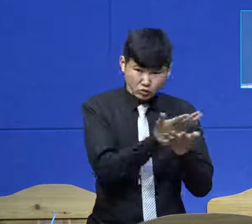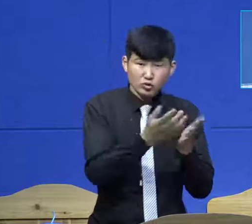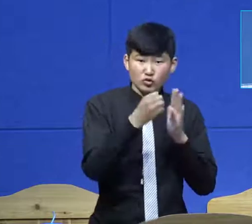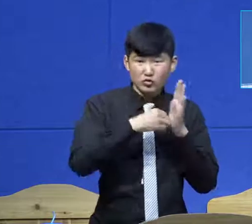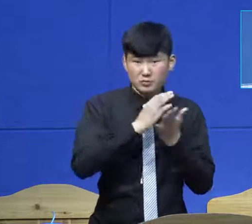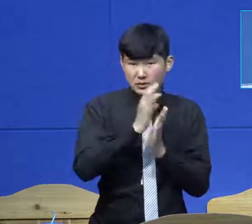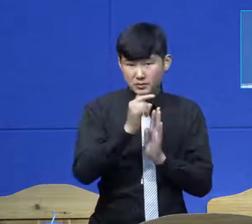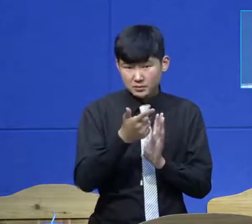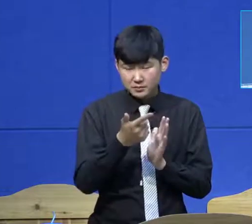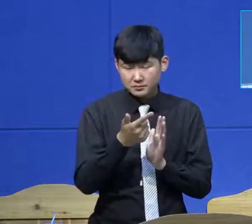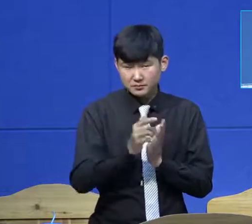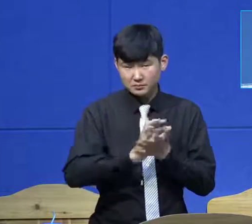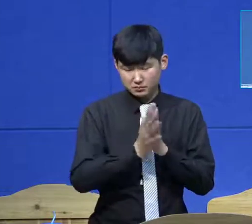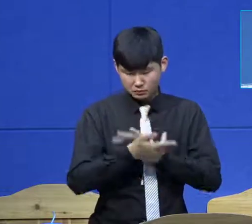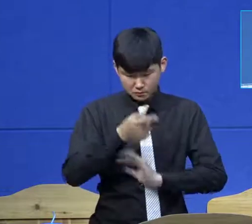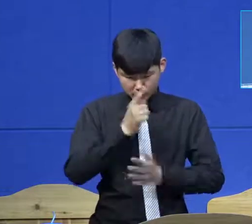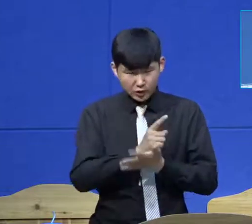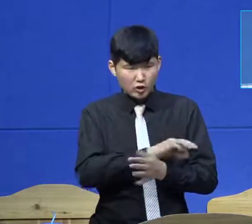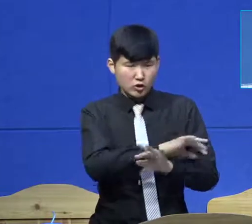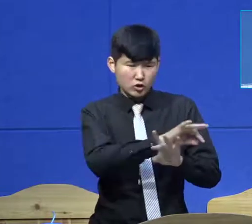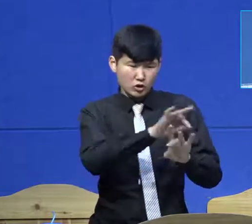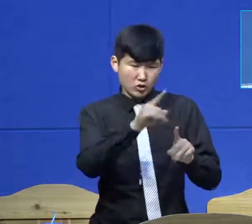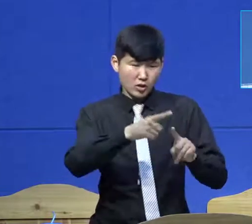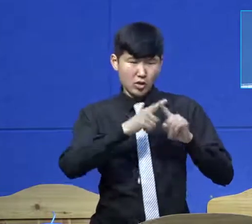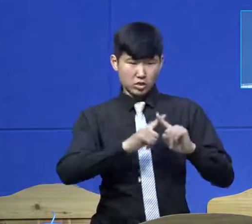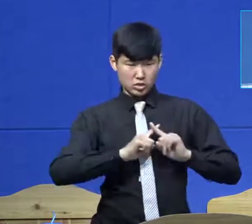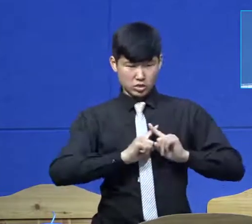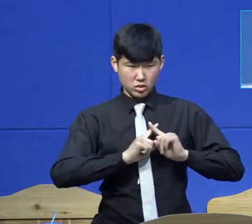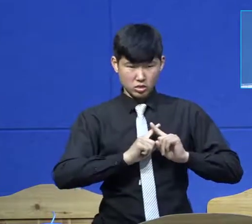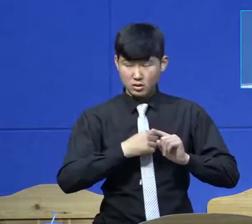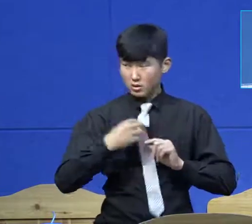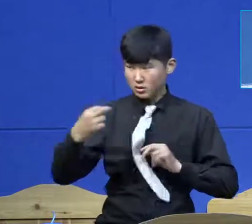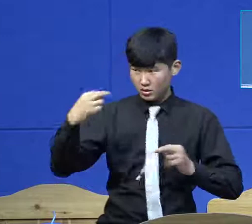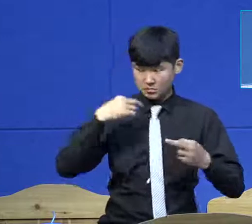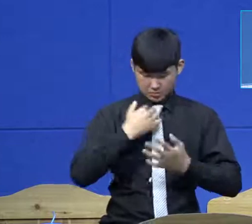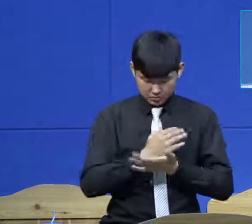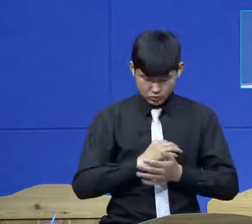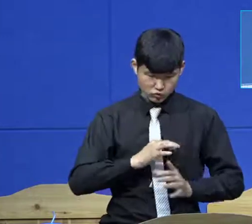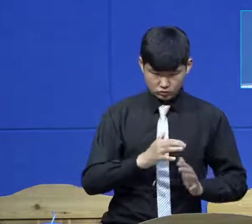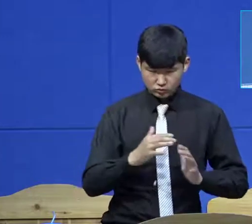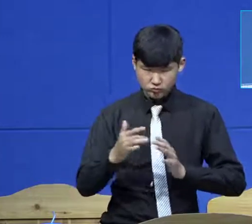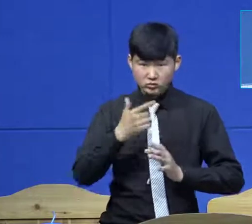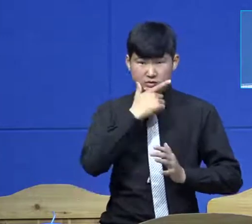байдаг. Тэгээ яах ч аргагүй олон төрлийн хязгаарлалтанд хараа хяналтанд орж байгаа учраас